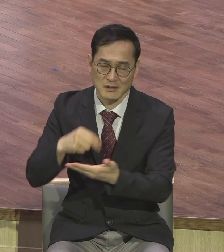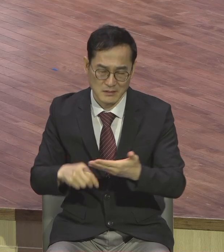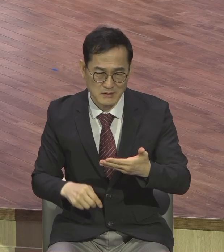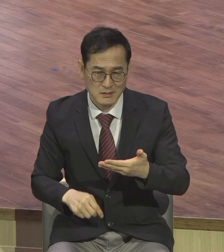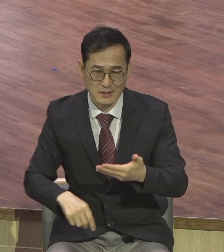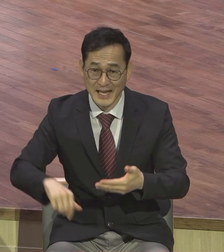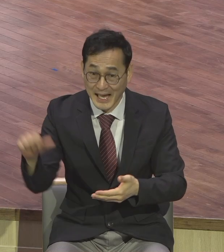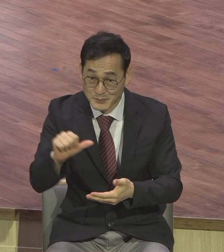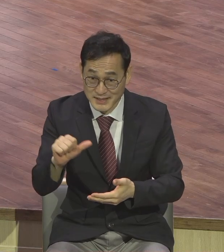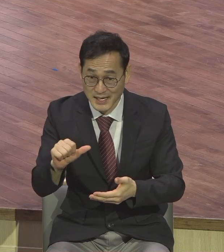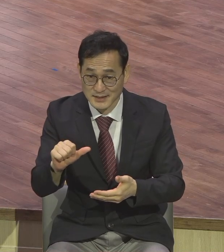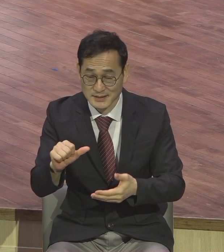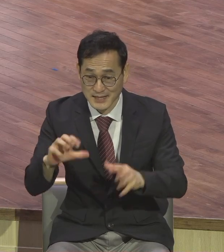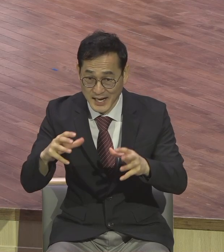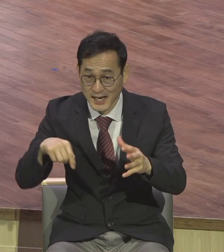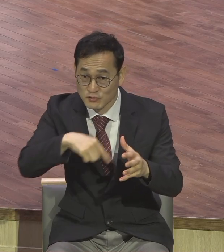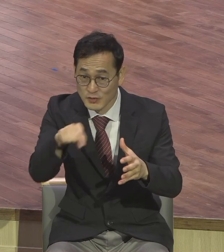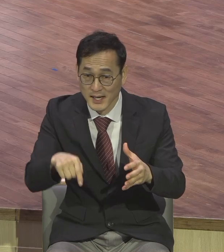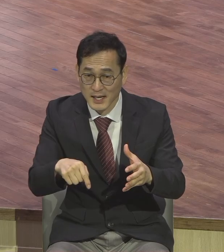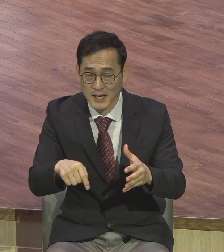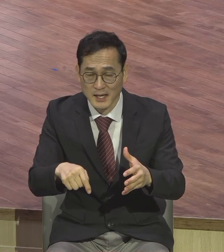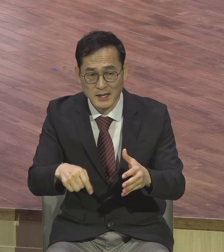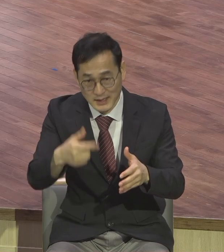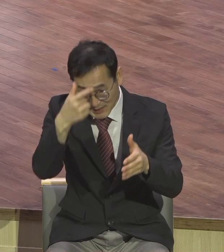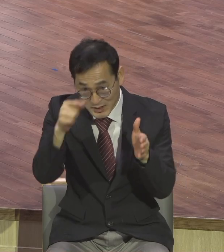최소 2만 명의 기독교인들이 있다.